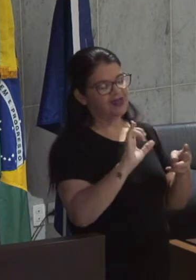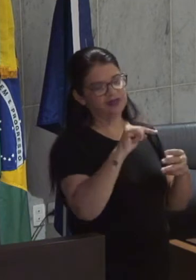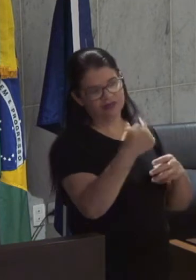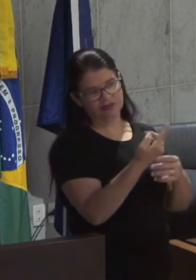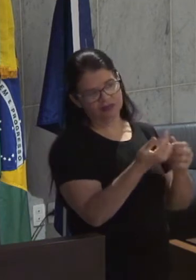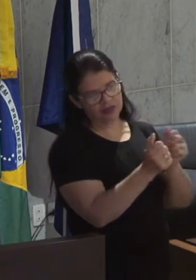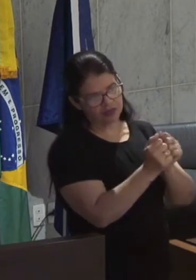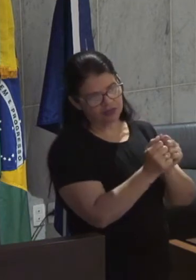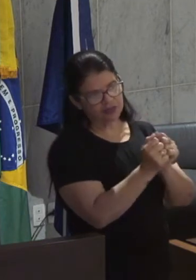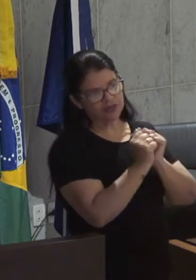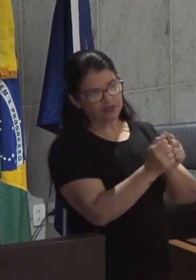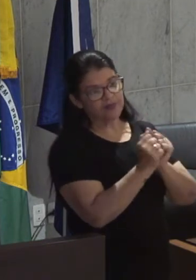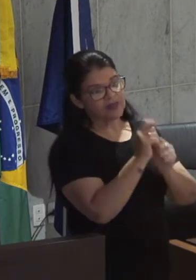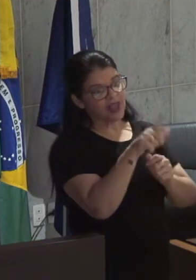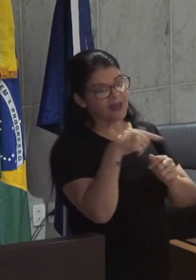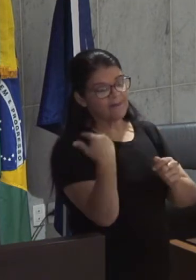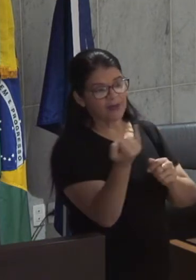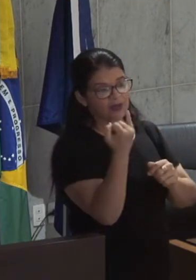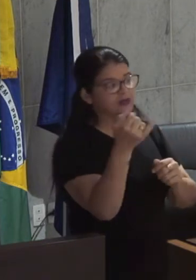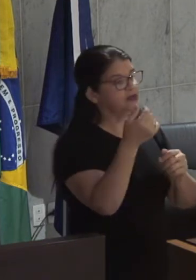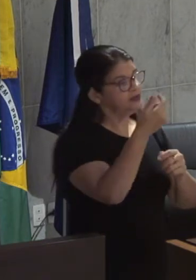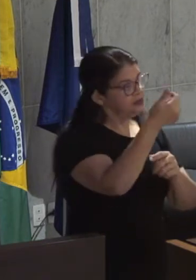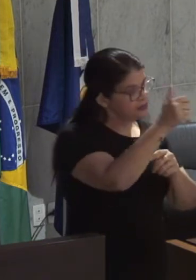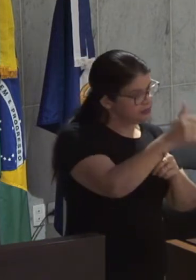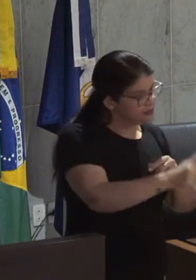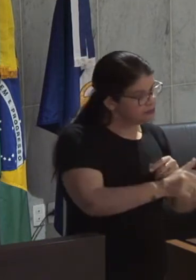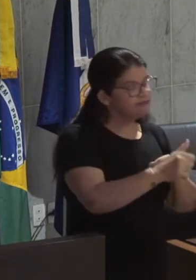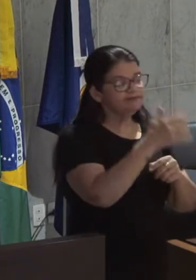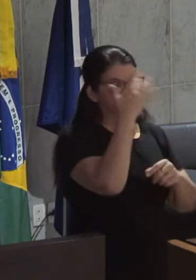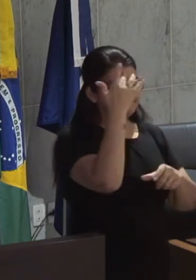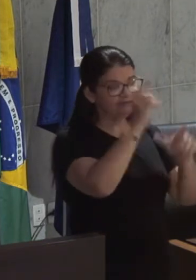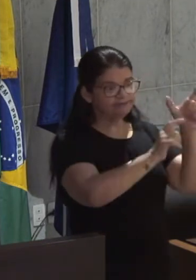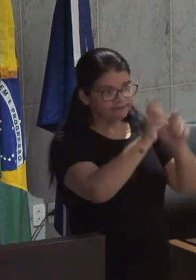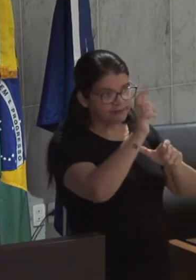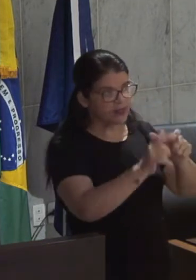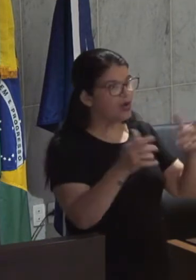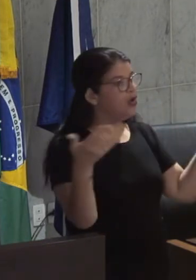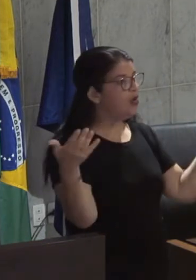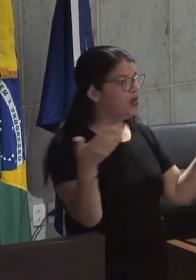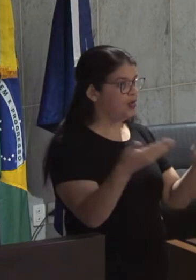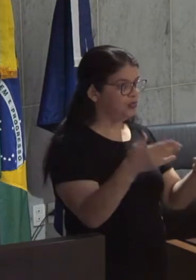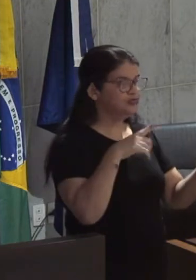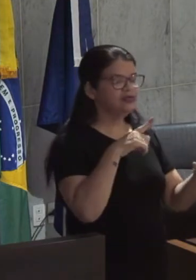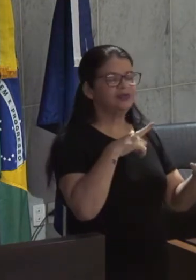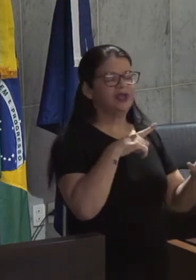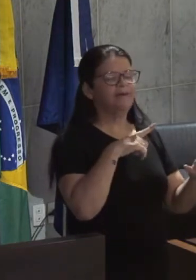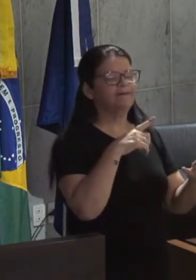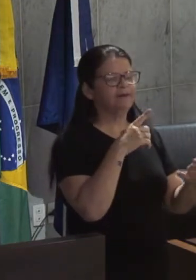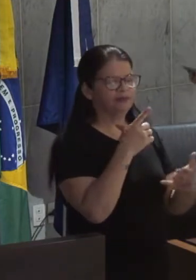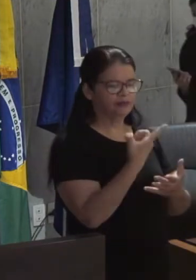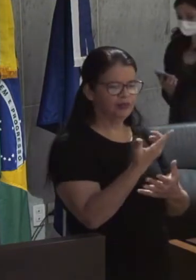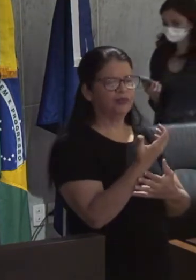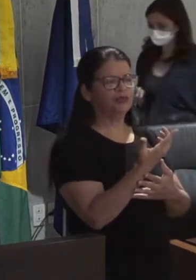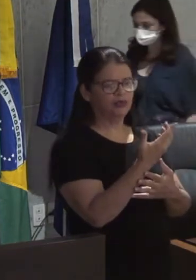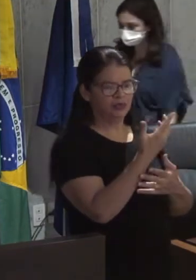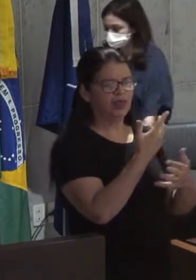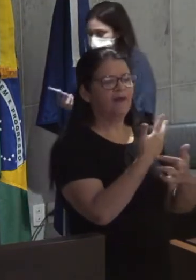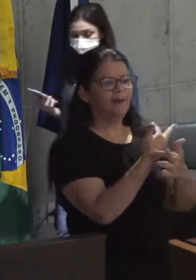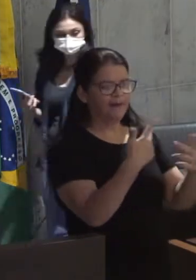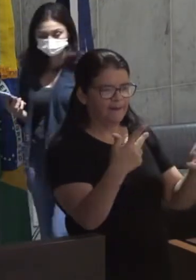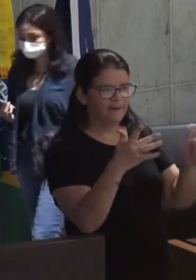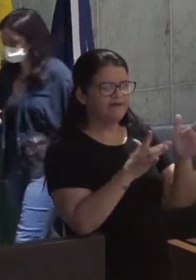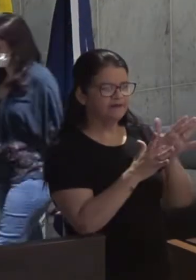Primeiro, é importante fazer uma checagem com as pessoas. Hoje, tem muito lobo vestindo pé de